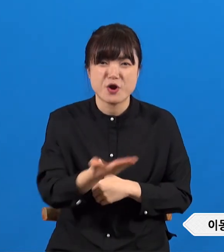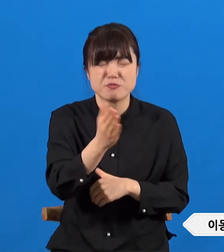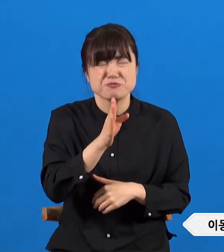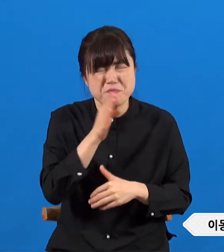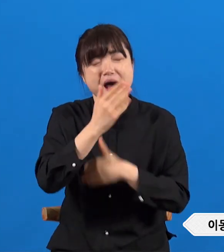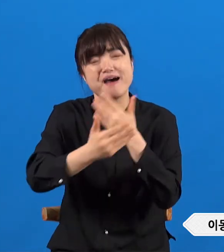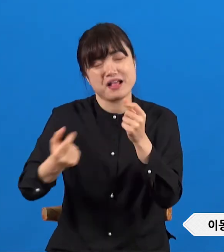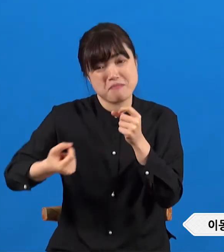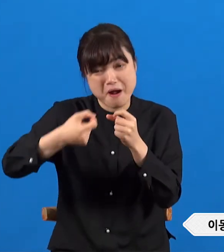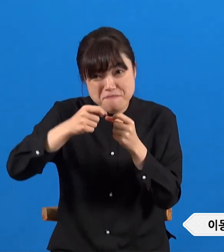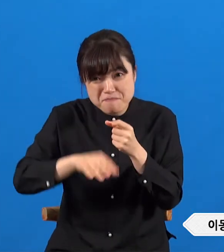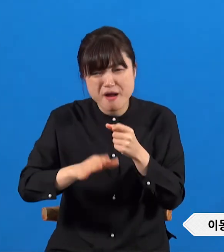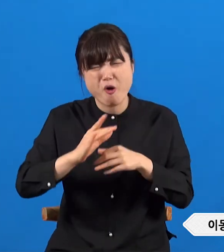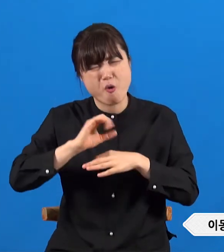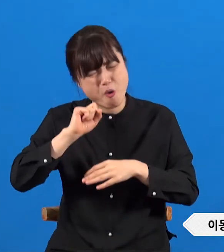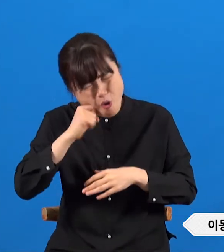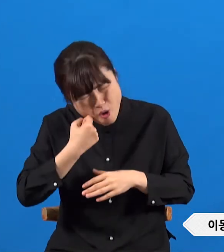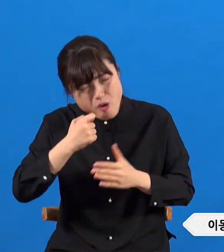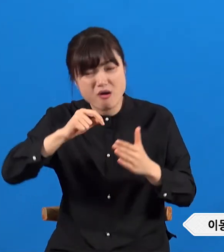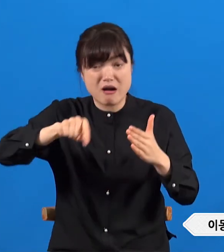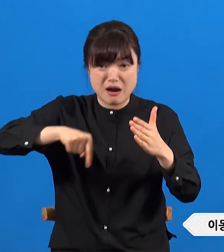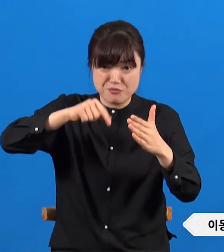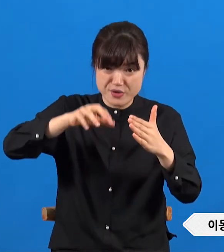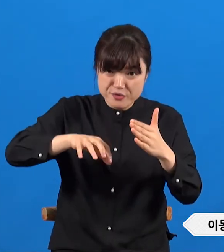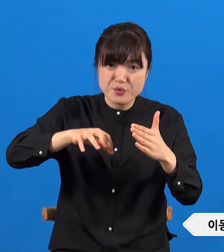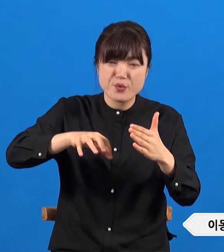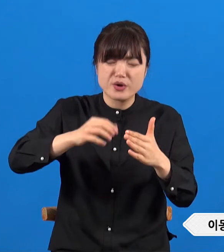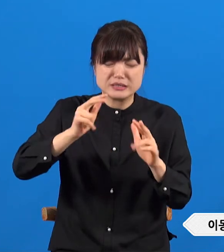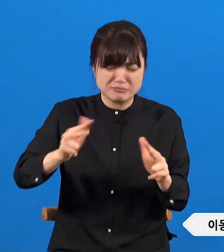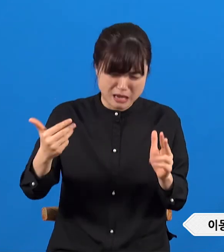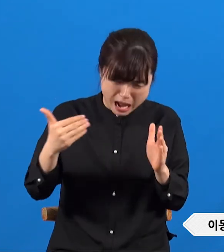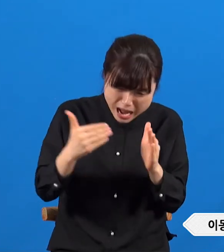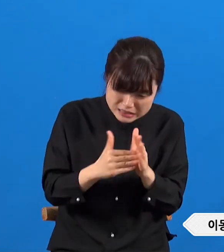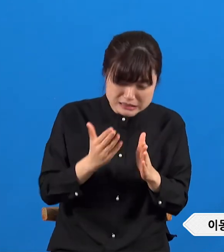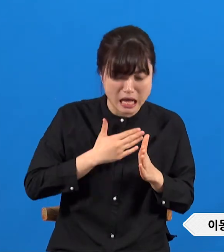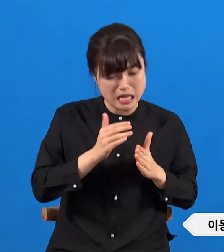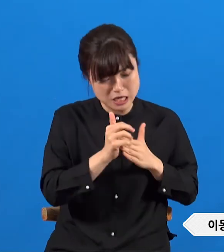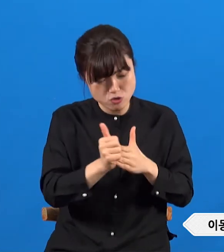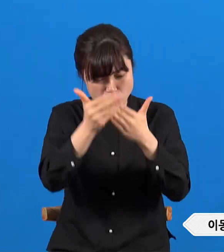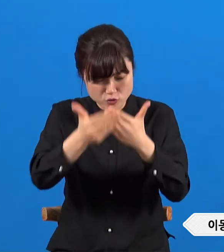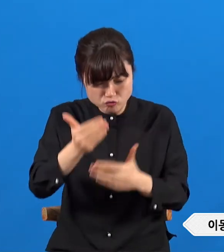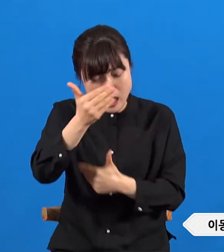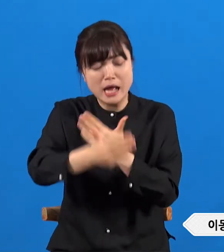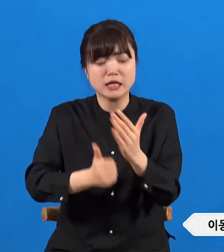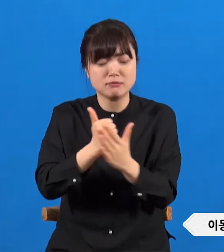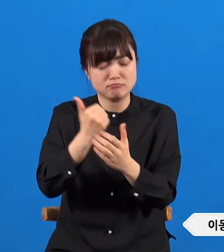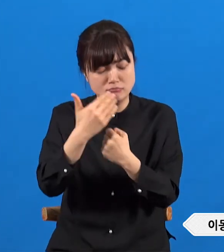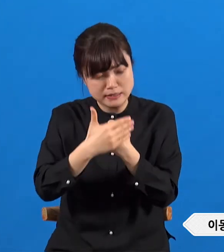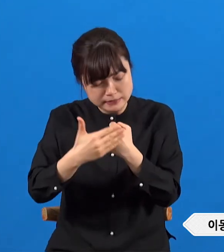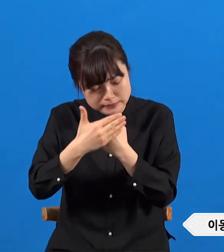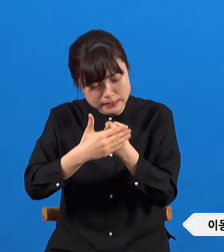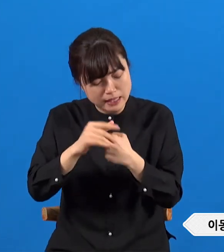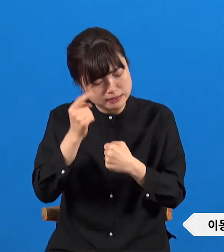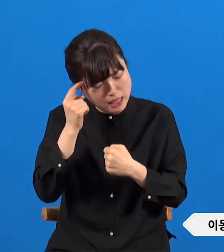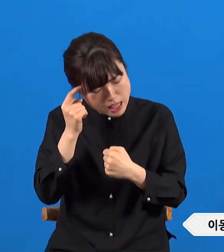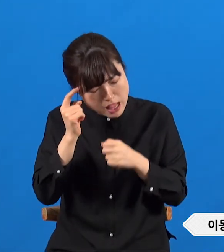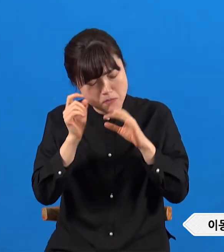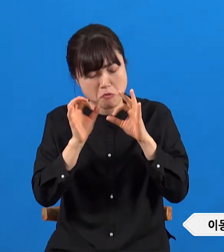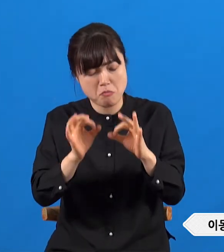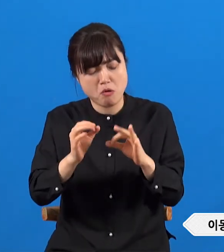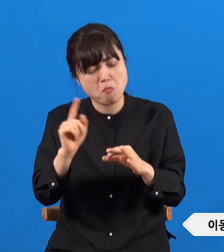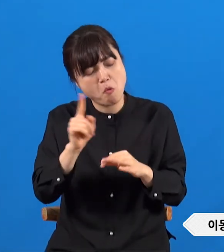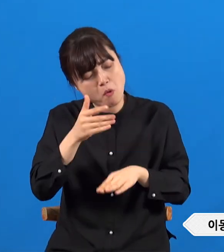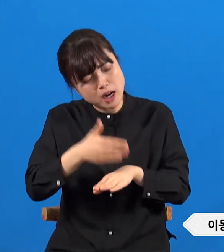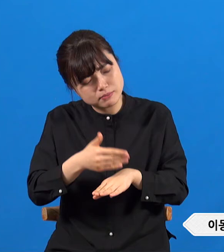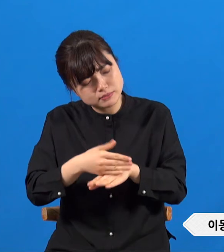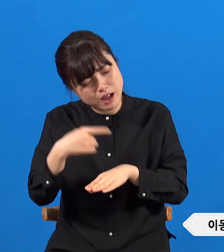우리가 정말 하나님 앞에 어려움 속에서도 지금까지 나를 인도하신 하나님의 은혜를 헤아리며 내가